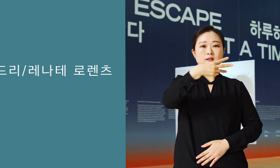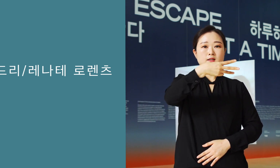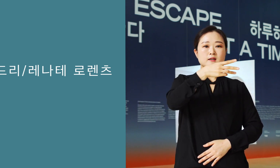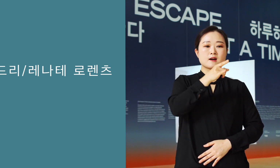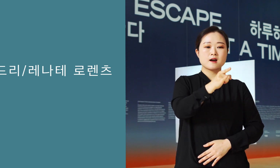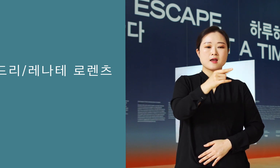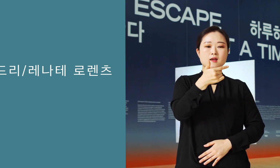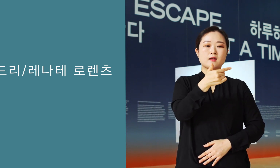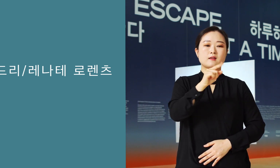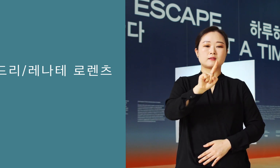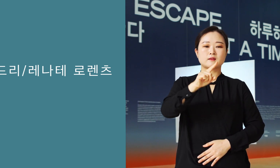레나테 로렌츠,